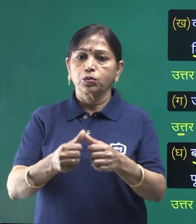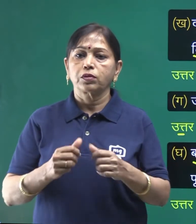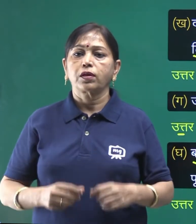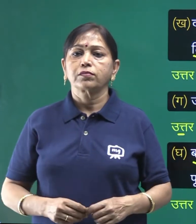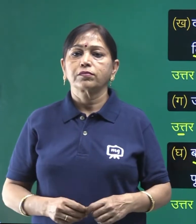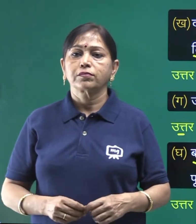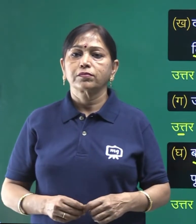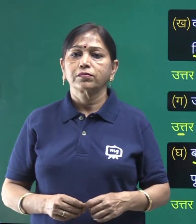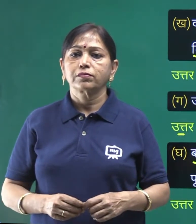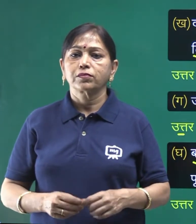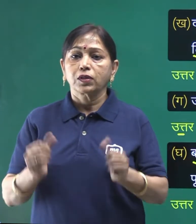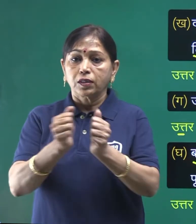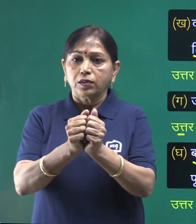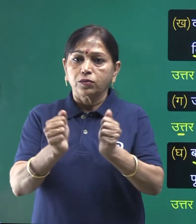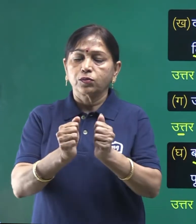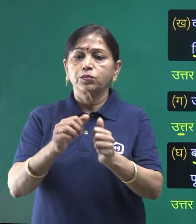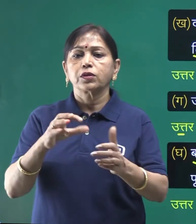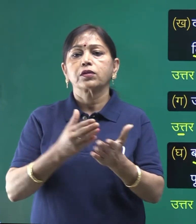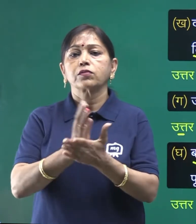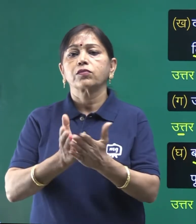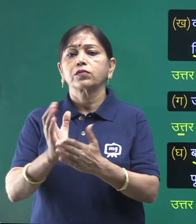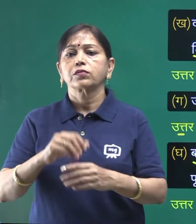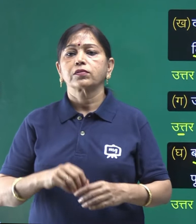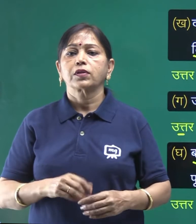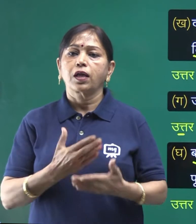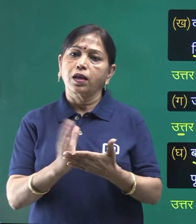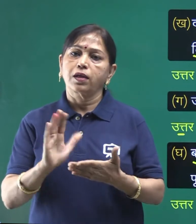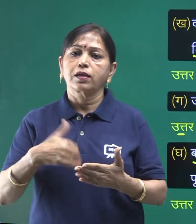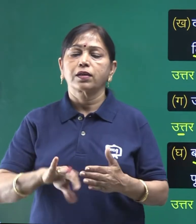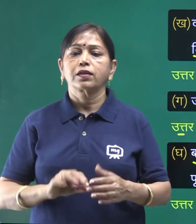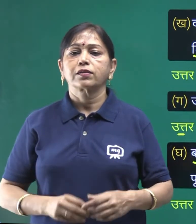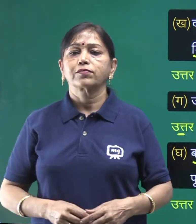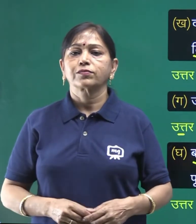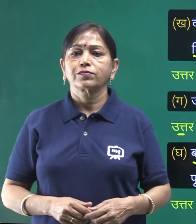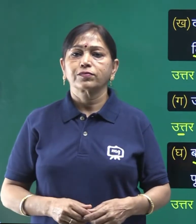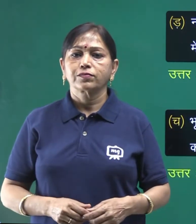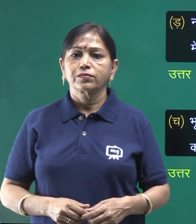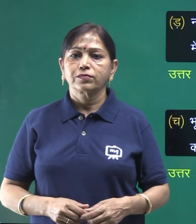उत्तर चुंबक द्वारा पृथक करेंगे।